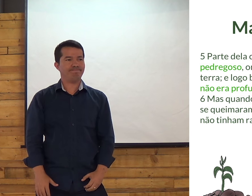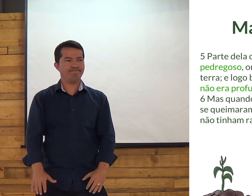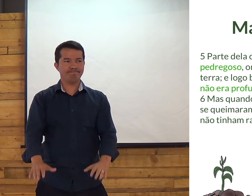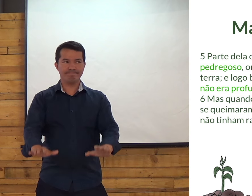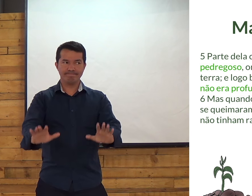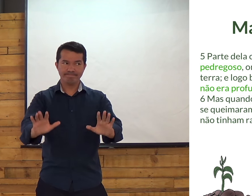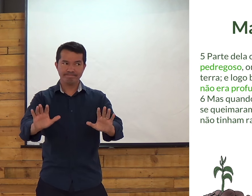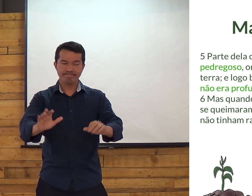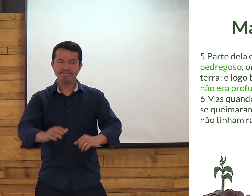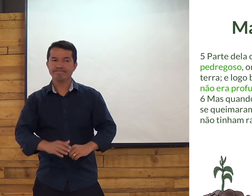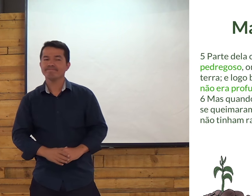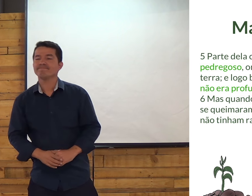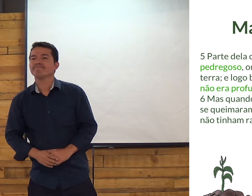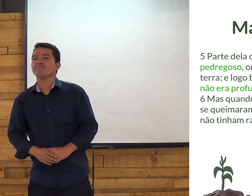morre.